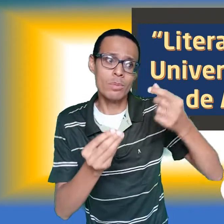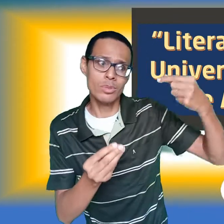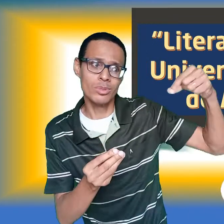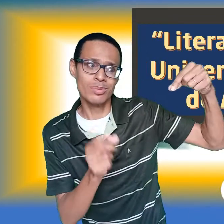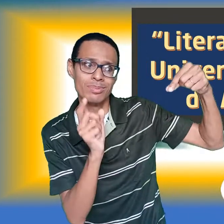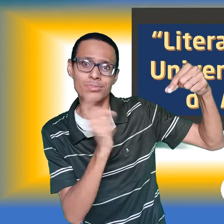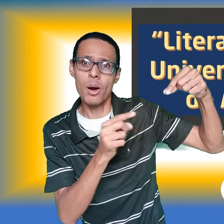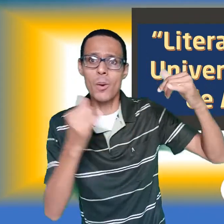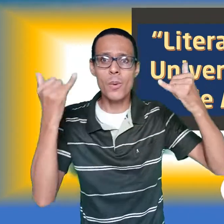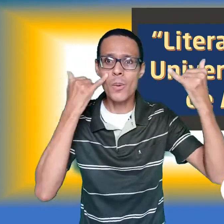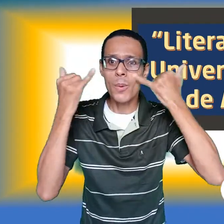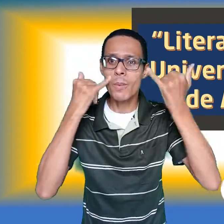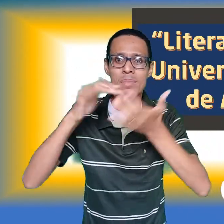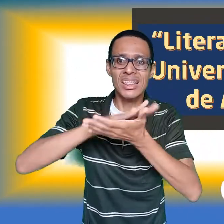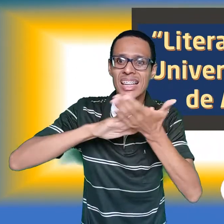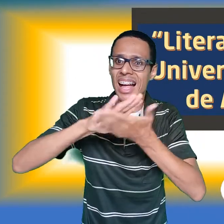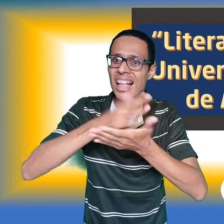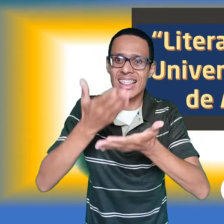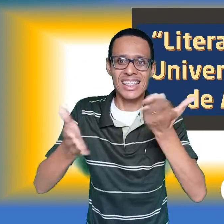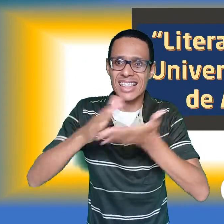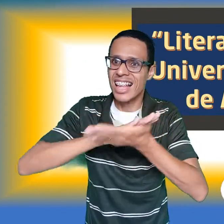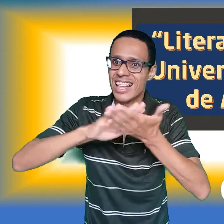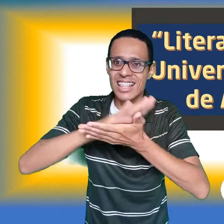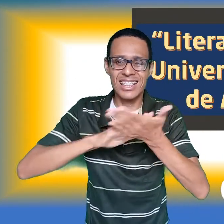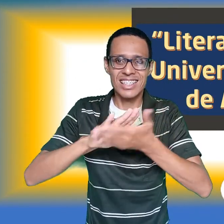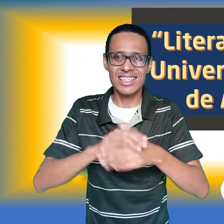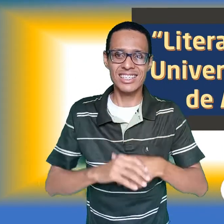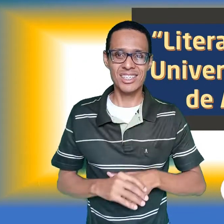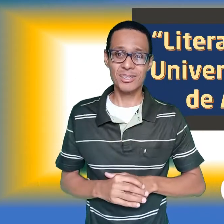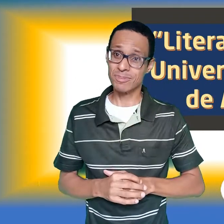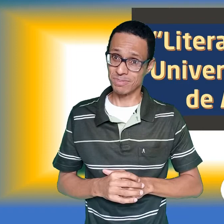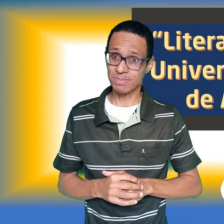Para não perder nenhum vídeo semanal, ative o sininho de notificações.